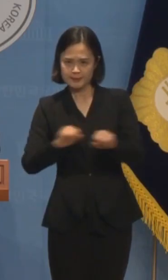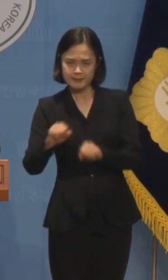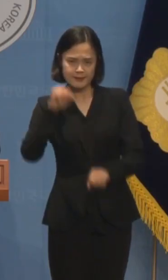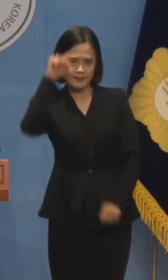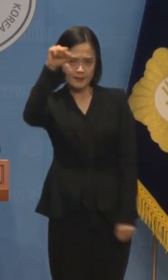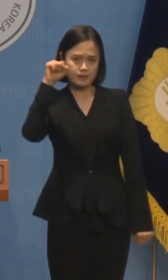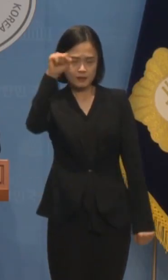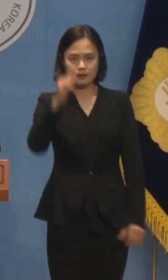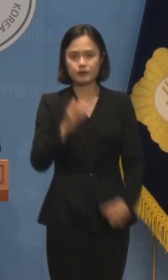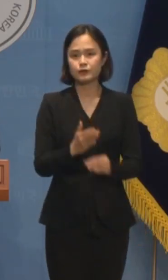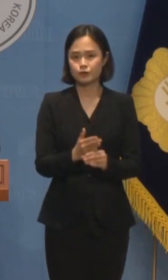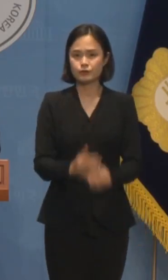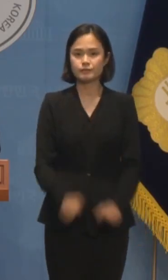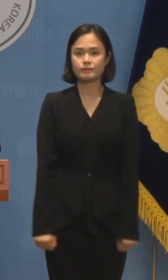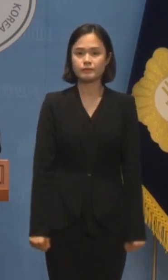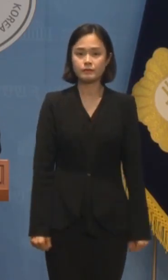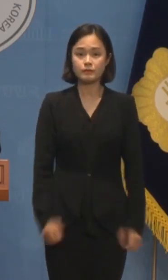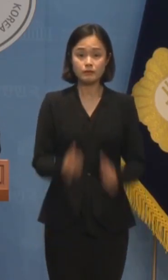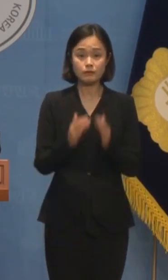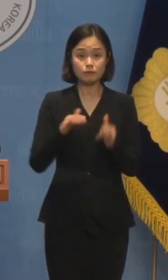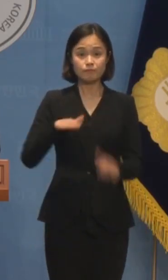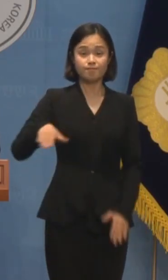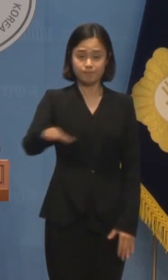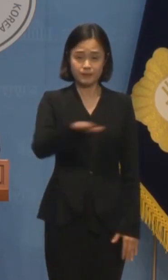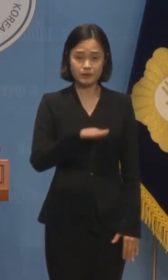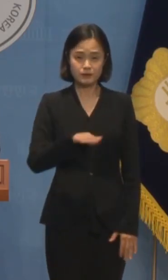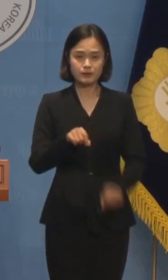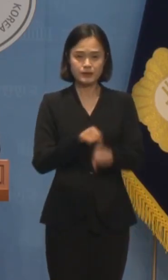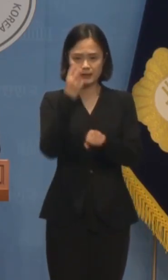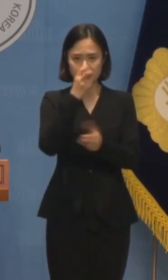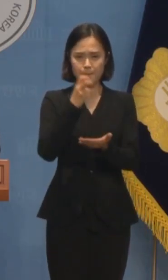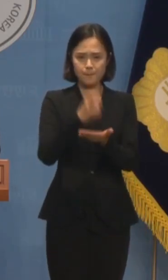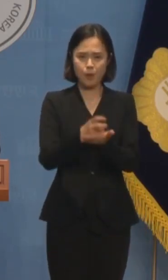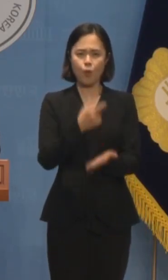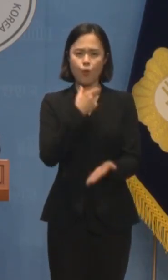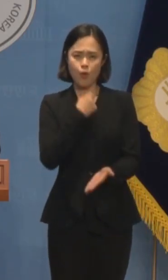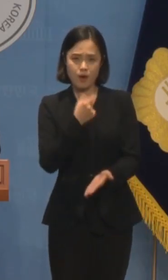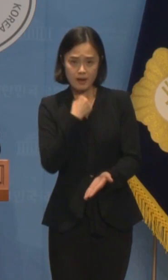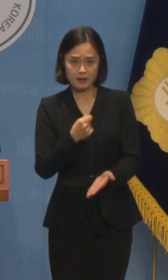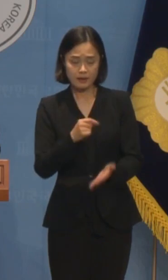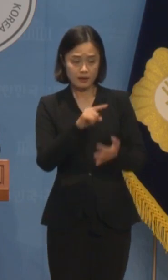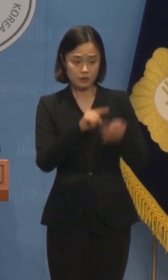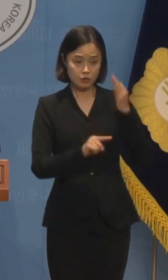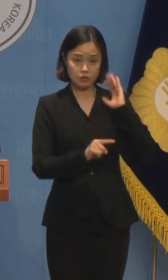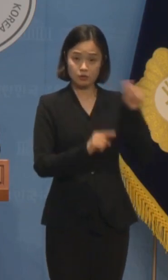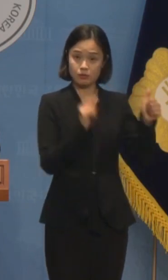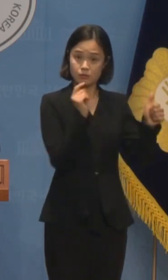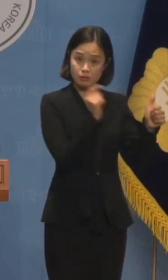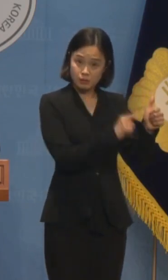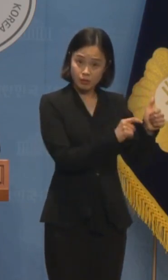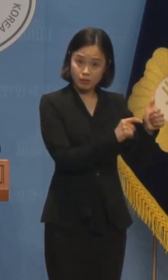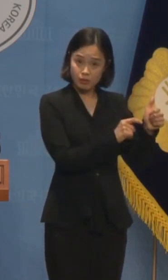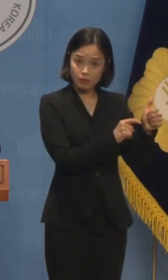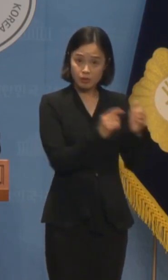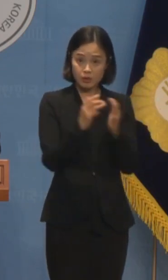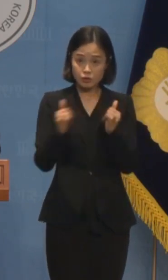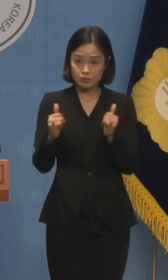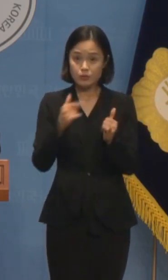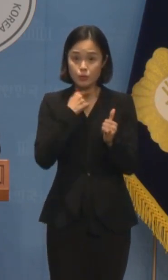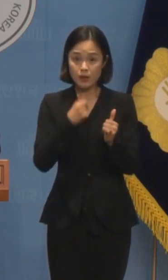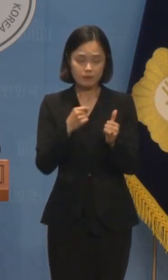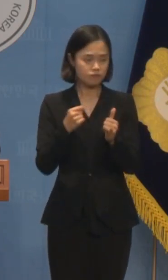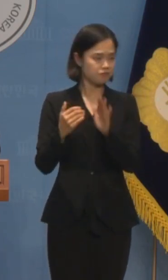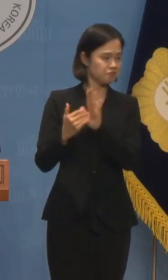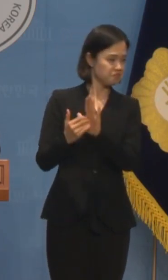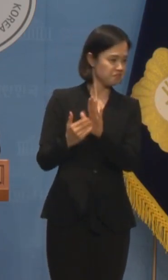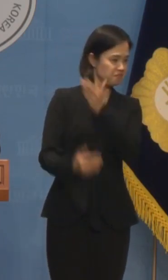있습니다. 온 국민이 특검을 요구하는데 윤석열 대통령은 언제까지 민의를 외면할